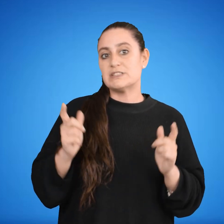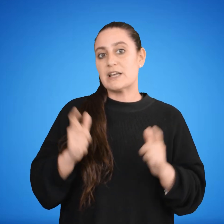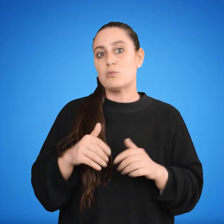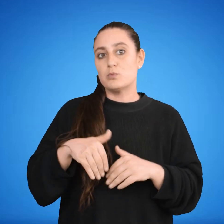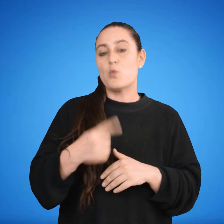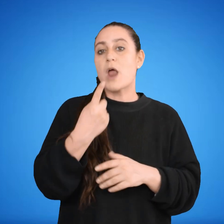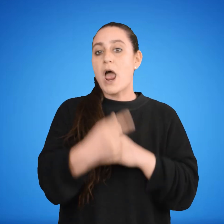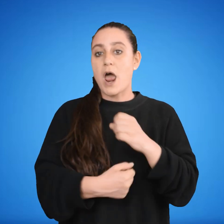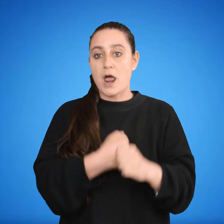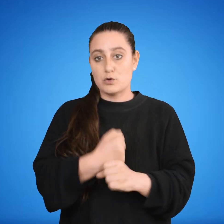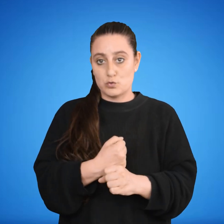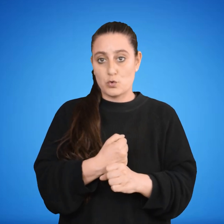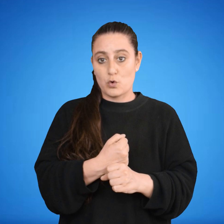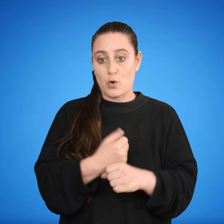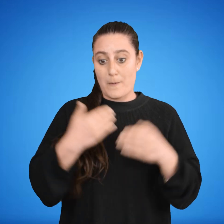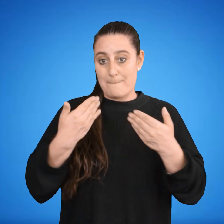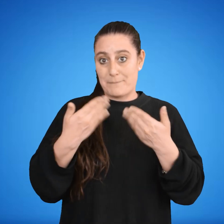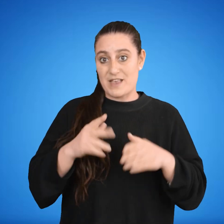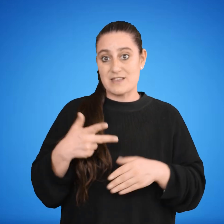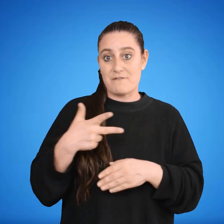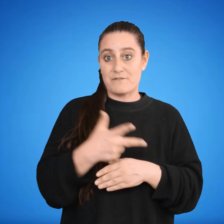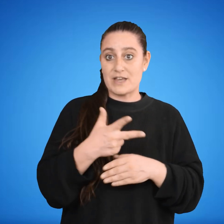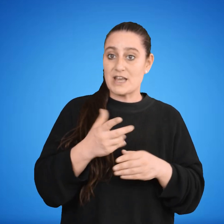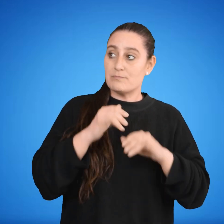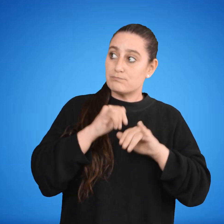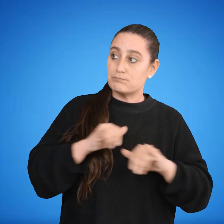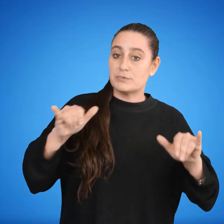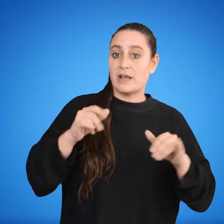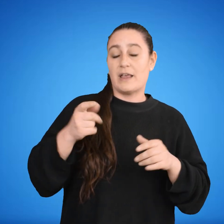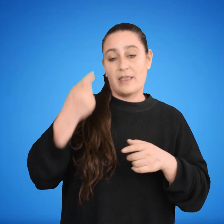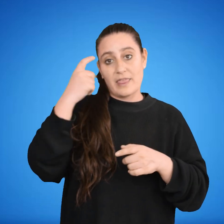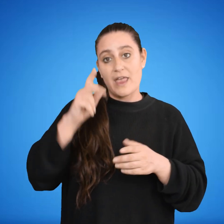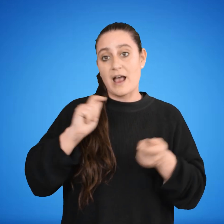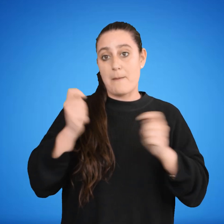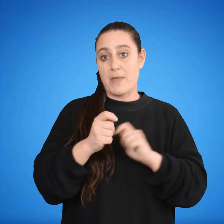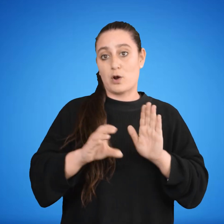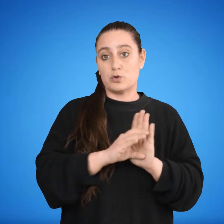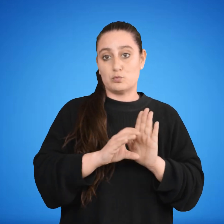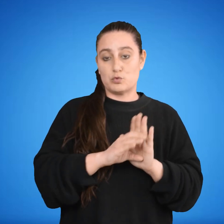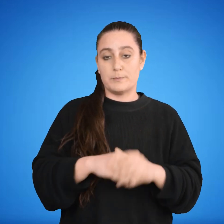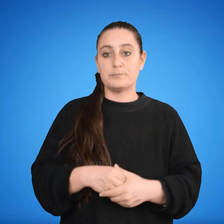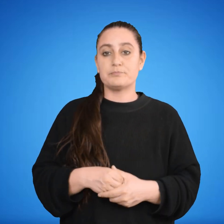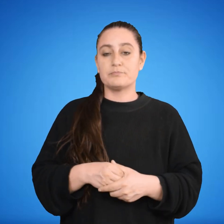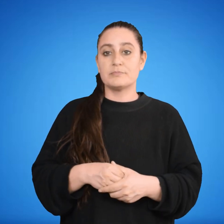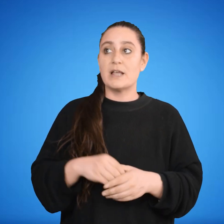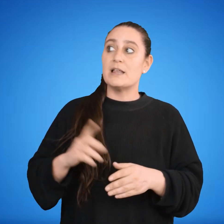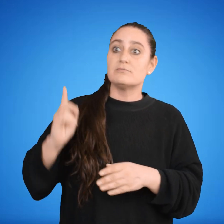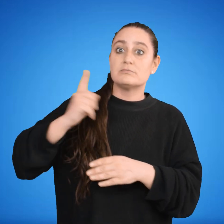contado desde la fecha en que se haya promulgado la iniciativa de reforma. Las resoluciones de la convención deberán tomarse